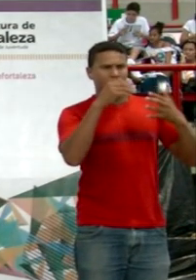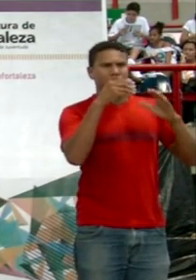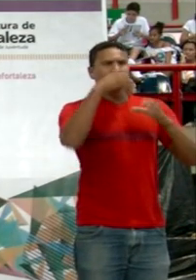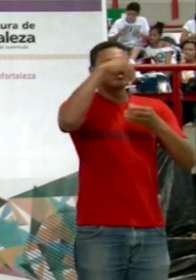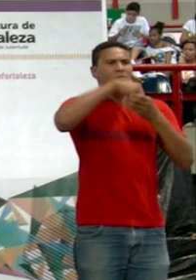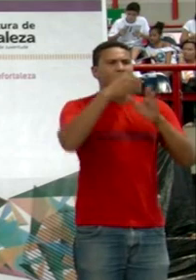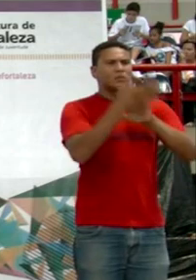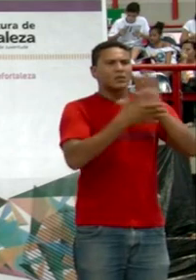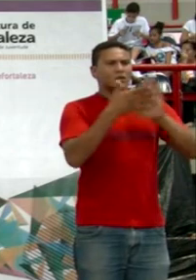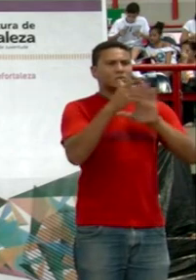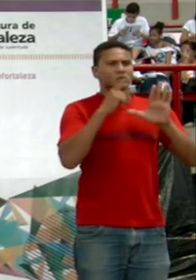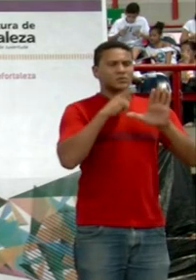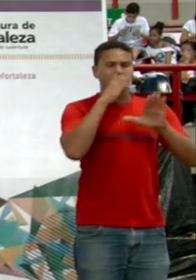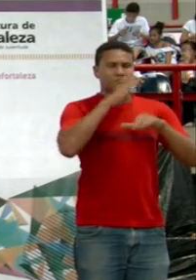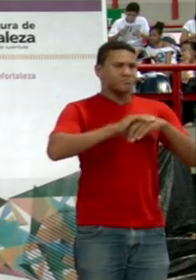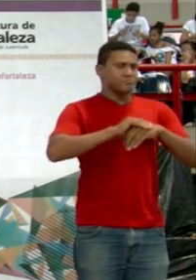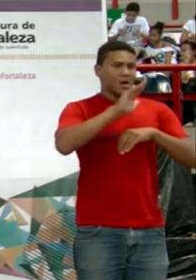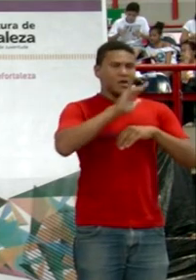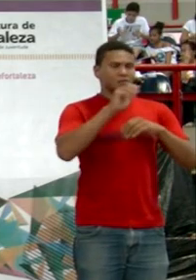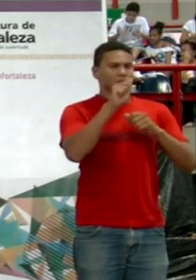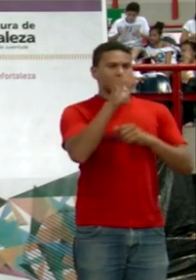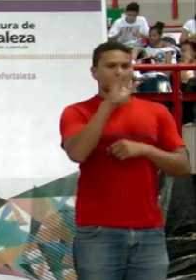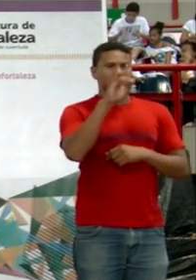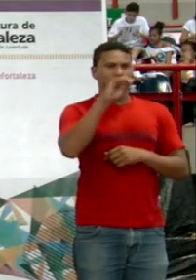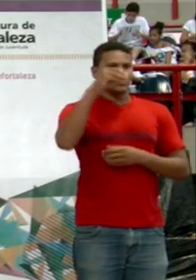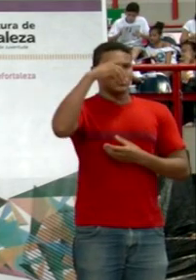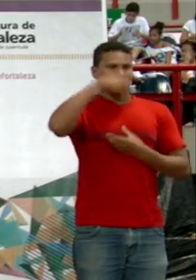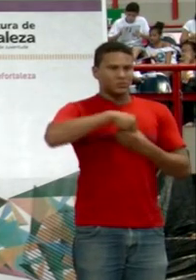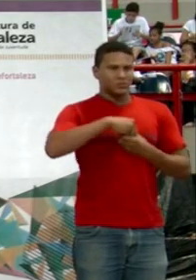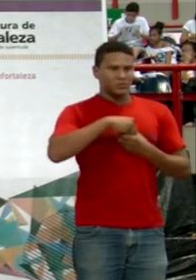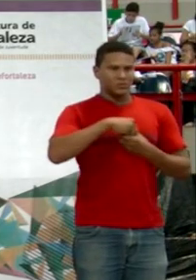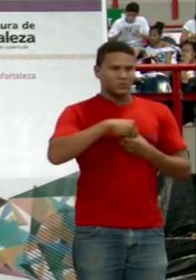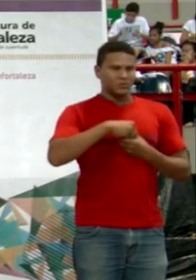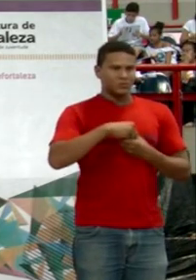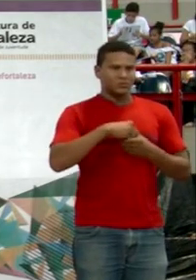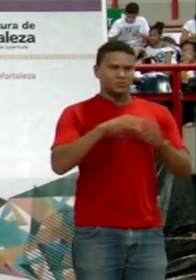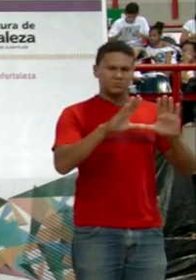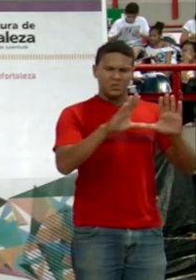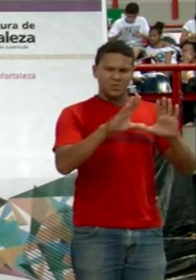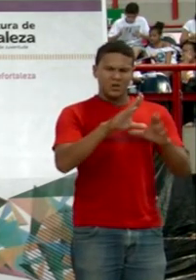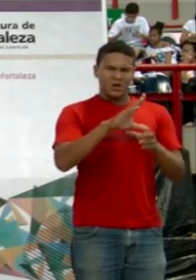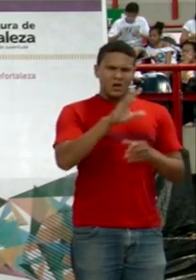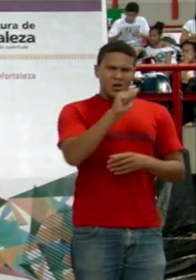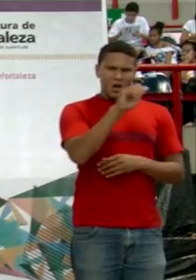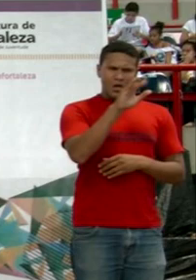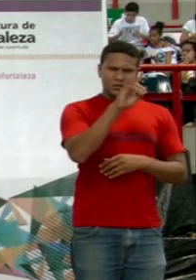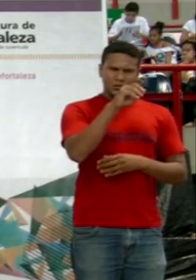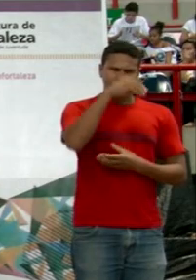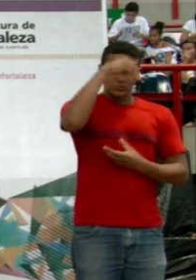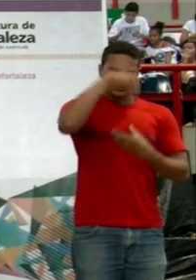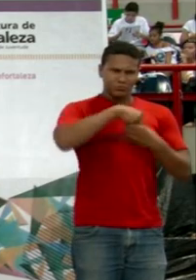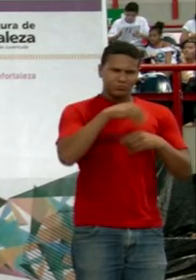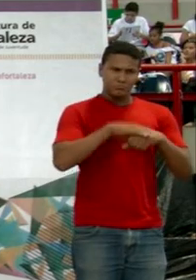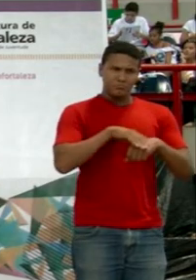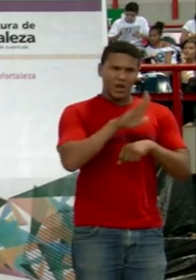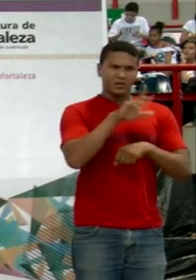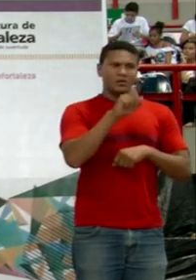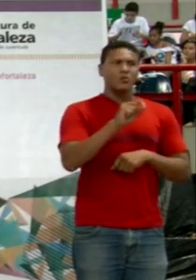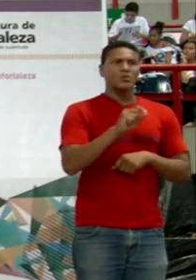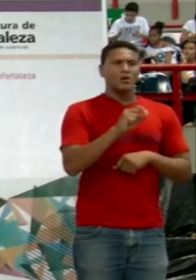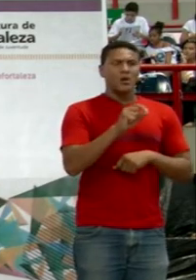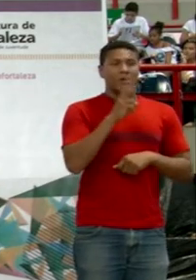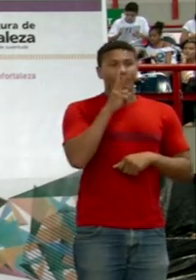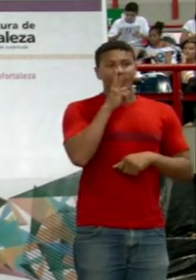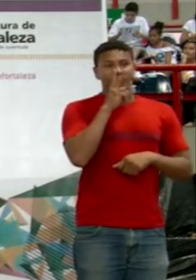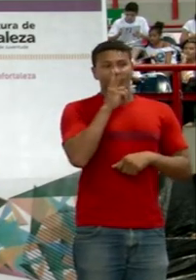maior acidez às águas das chuvas? Maior acidez, quem vai provocar? É um ácido